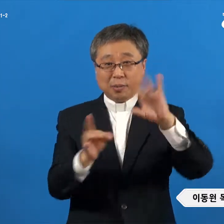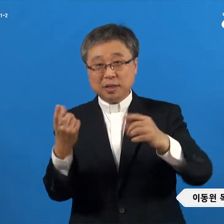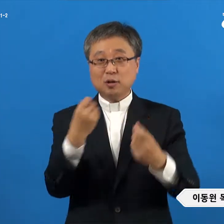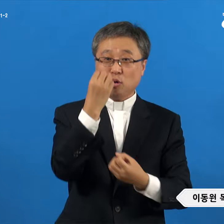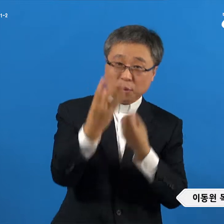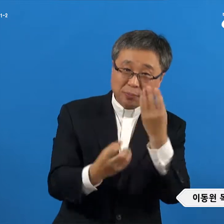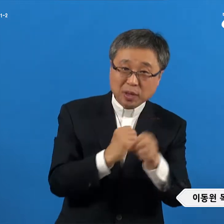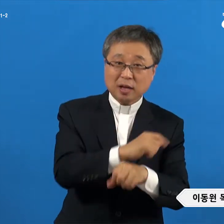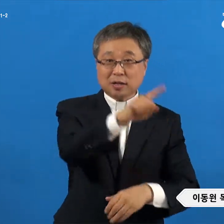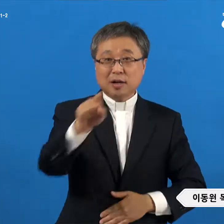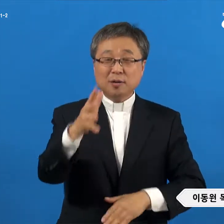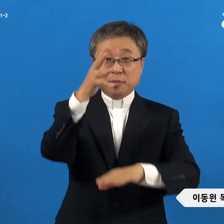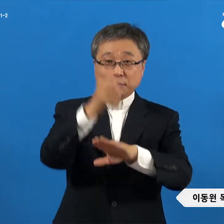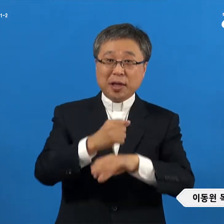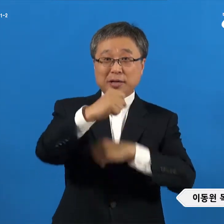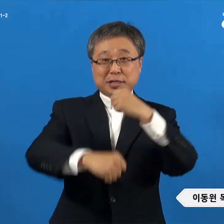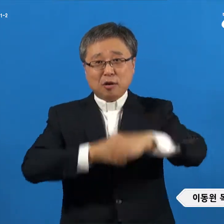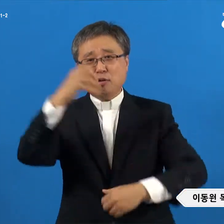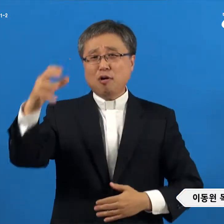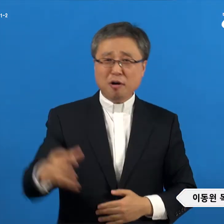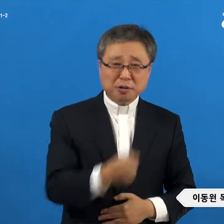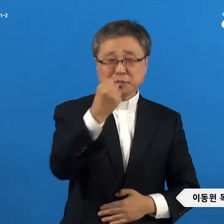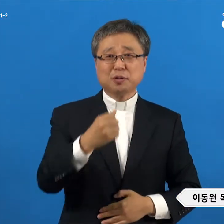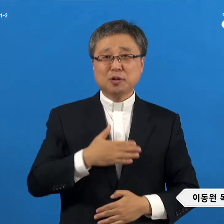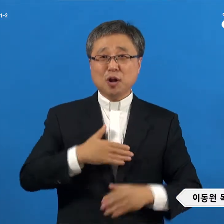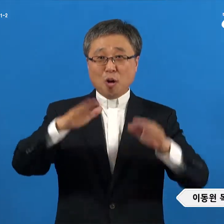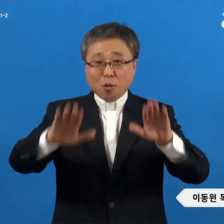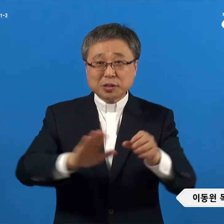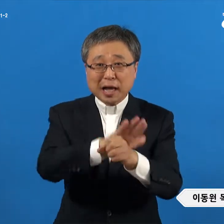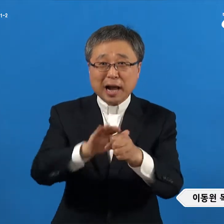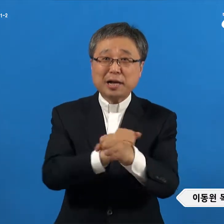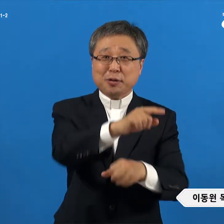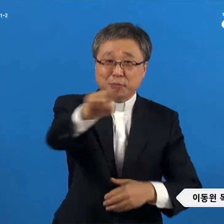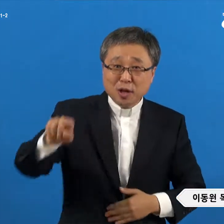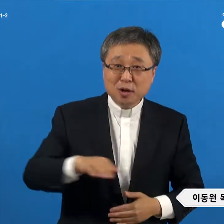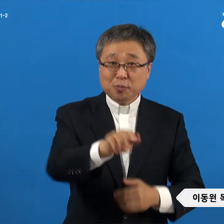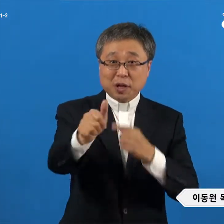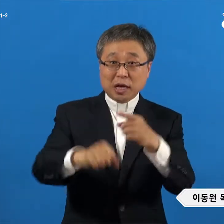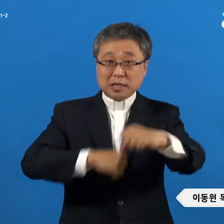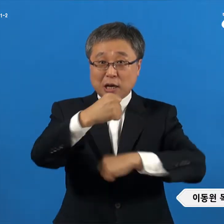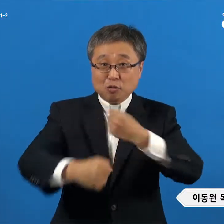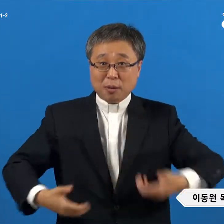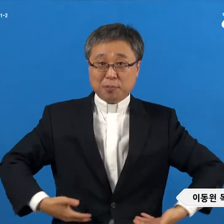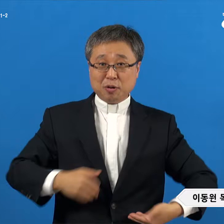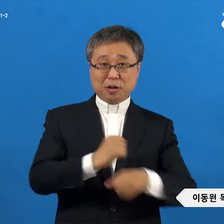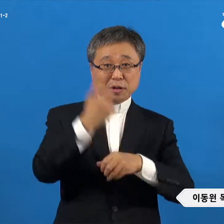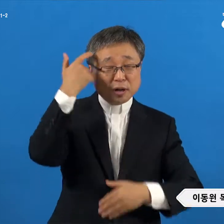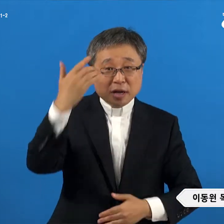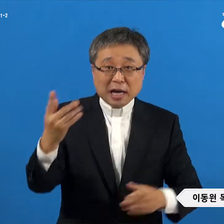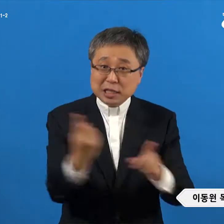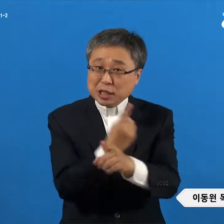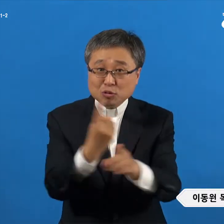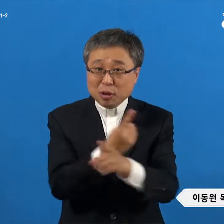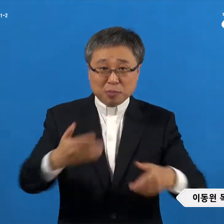그들은 마침내 자유를 얻는 것입니다. 오늘 사랑하는 여러분, 여러분에게 자유가 필요하십니까? 치료가 필요하십니까?